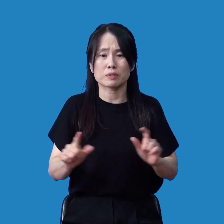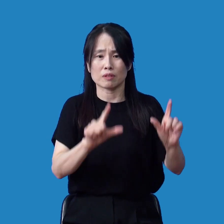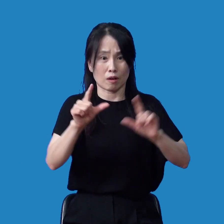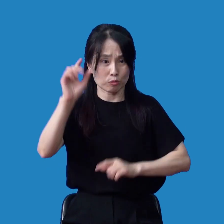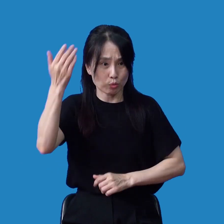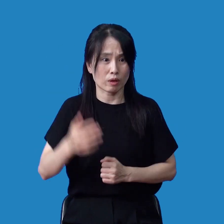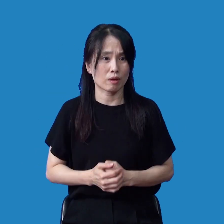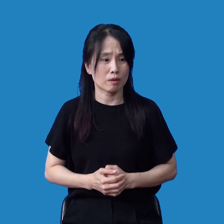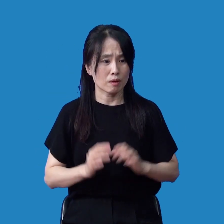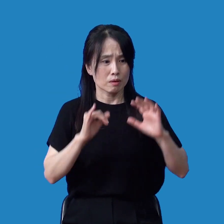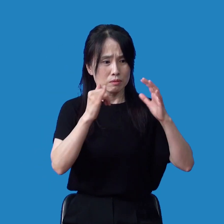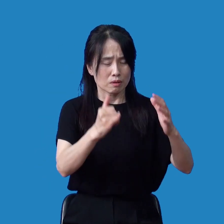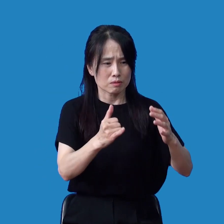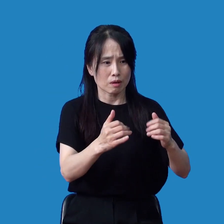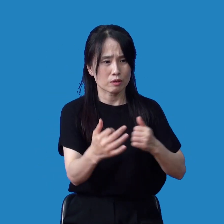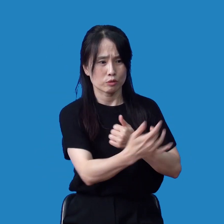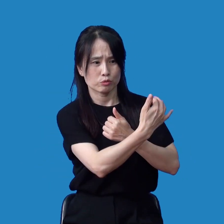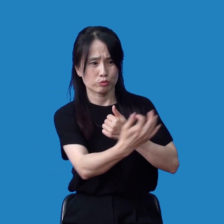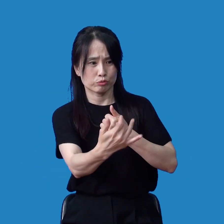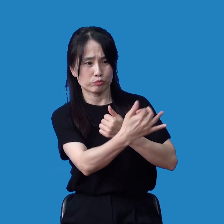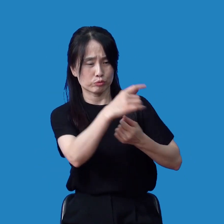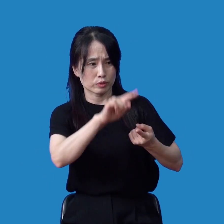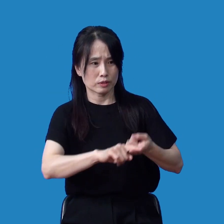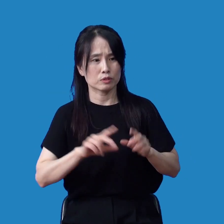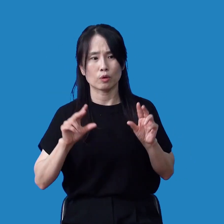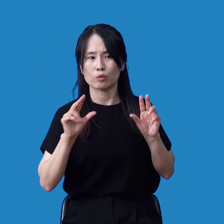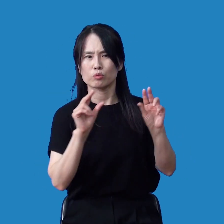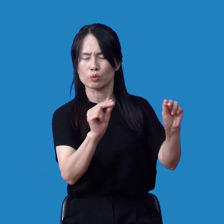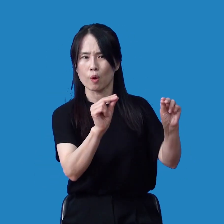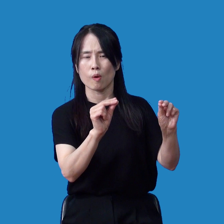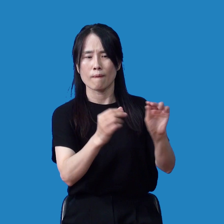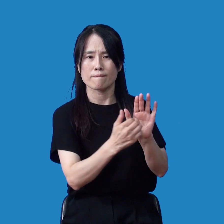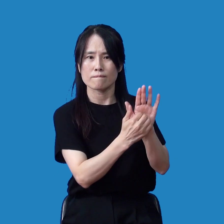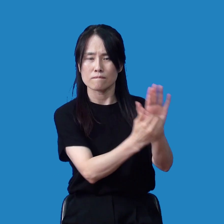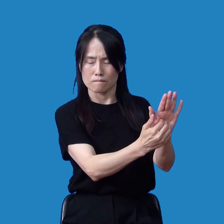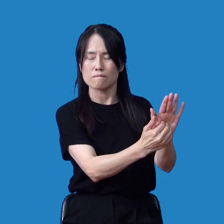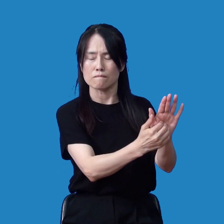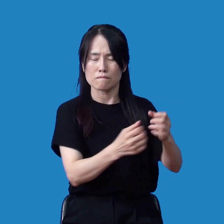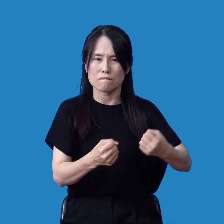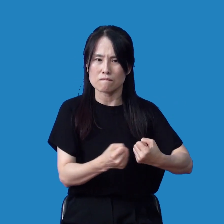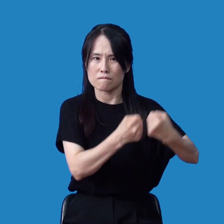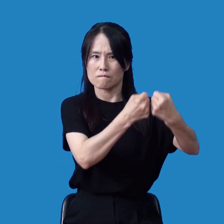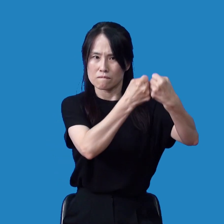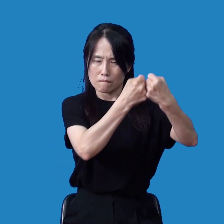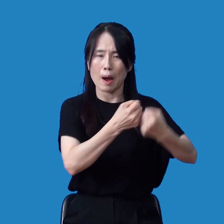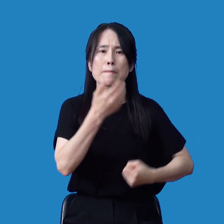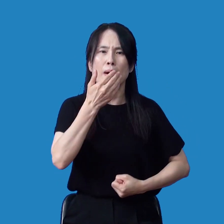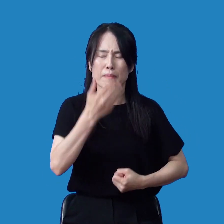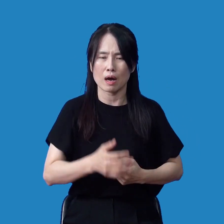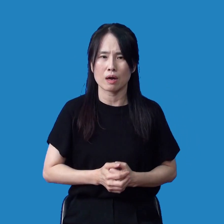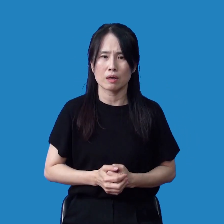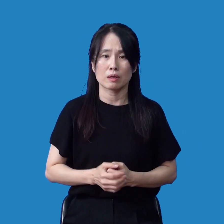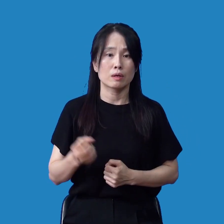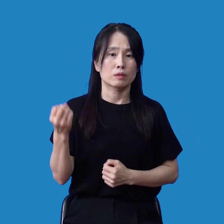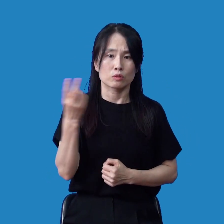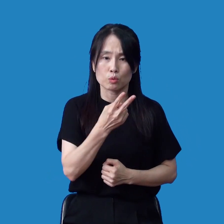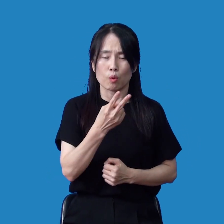탕류처럼 몰려오는 이 세대에 대해서 놓으라고 저항할 수 있어야 됩니다. 그리고 한 걸음 더